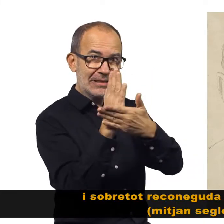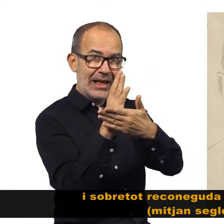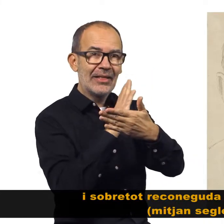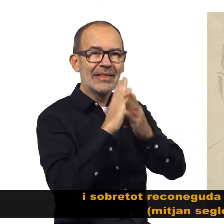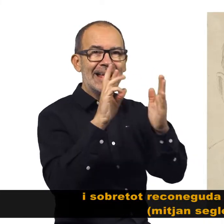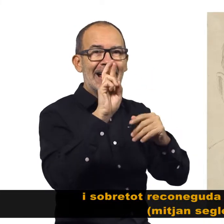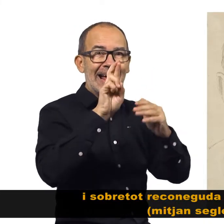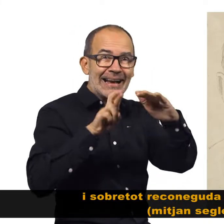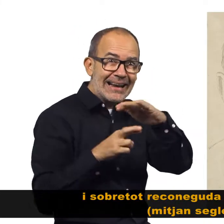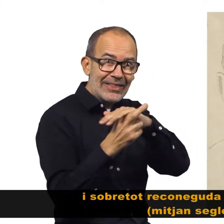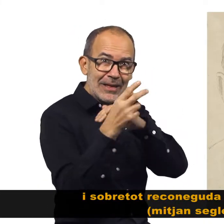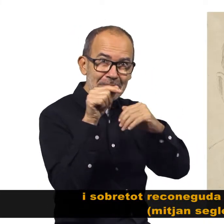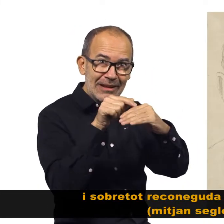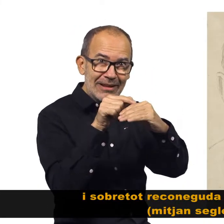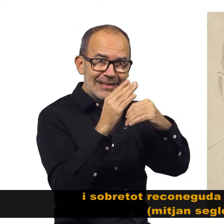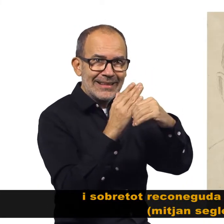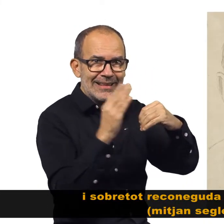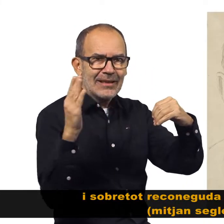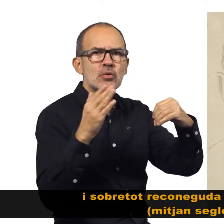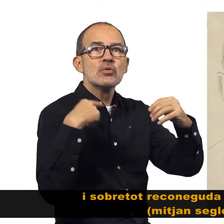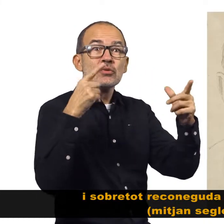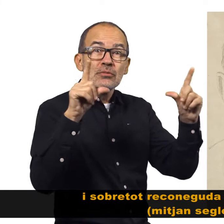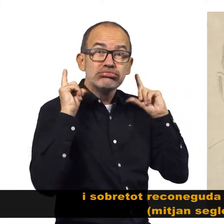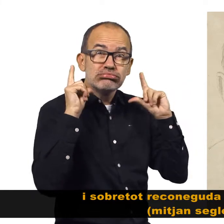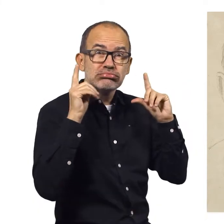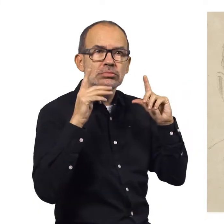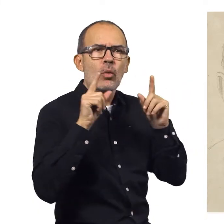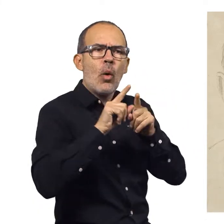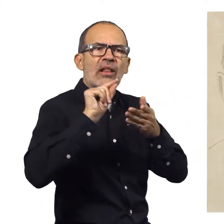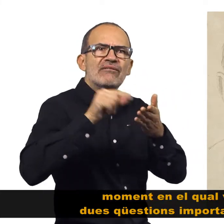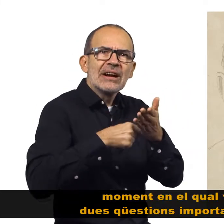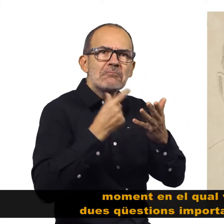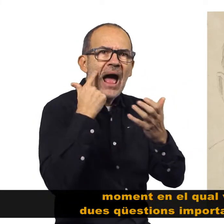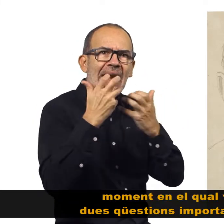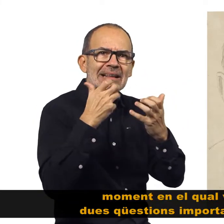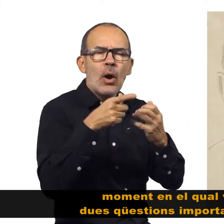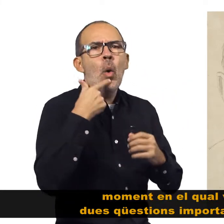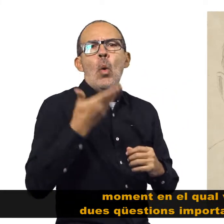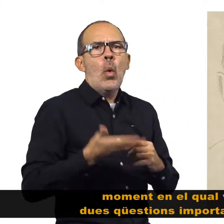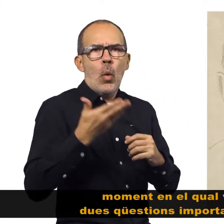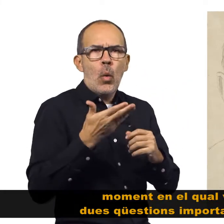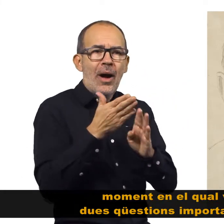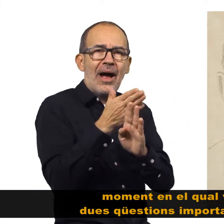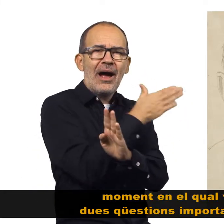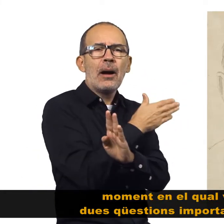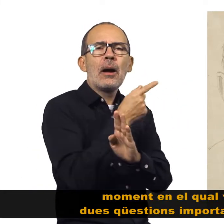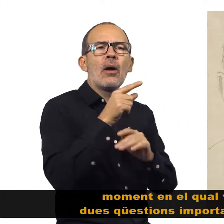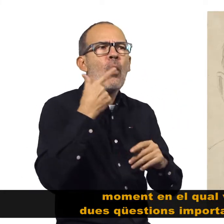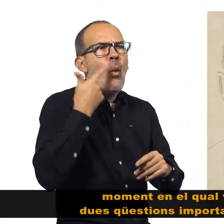a practicar de manera continuada i sobretot reconeguda al Renaixement, mitjan segle XV, moment en el qual